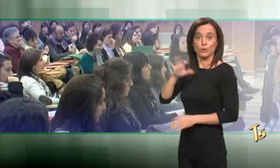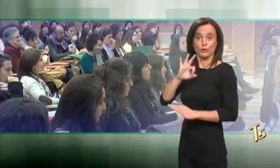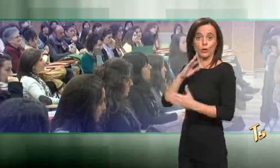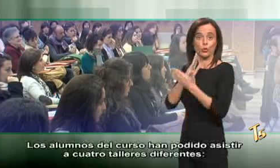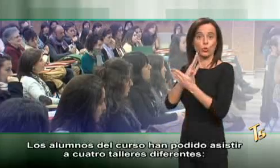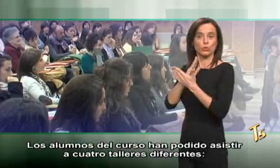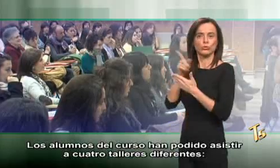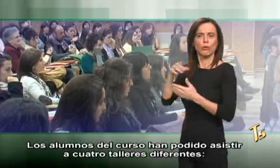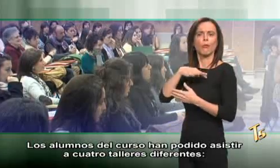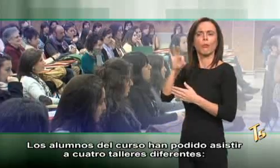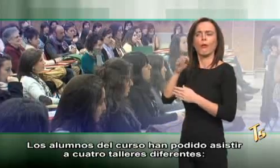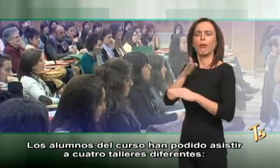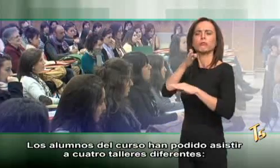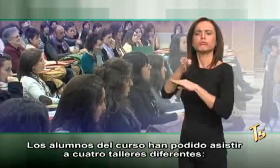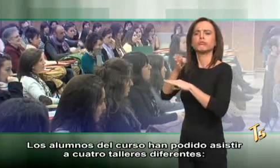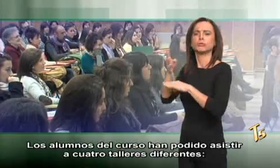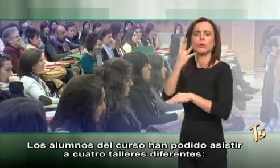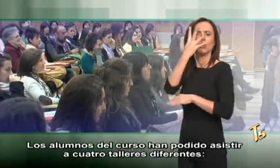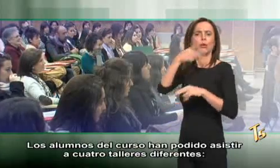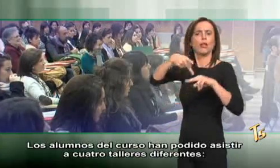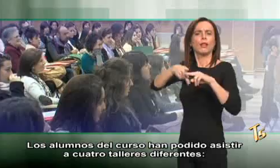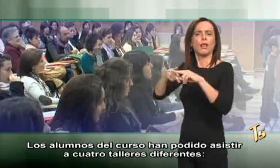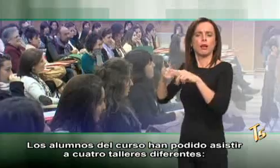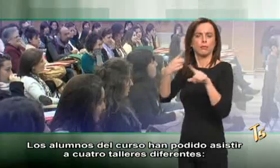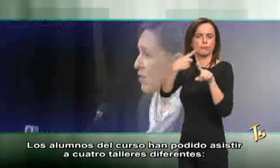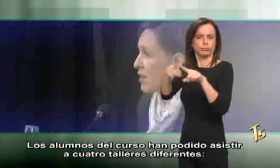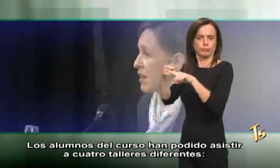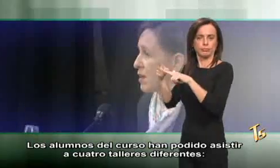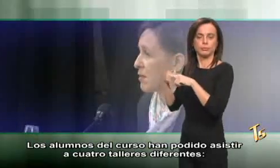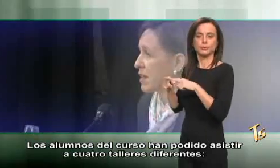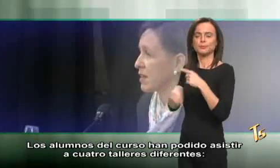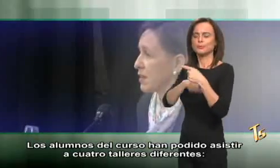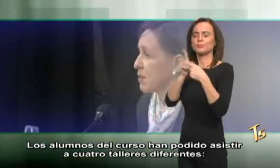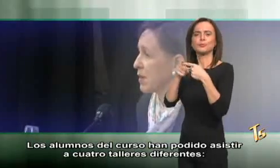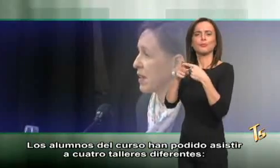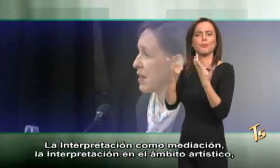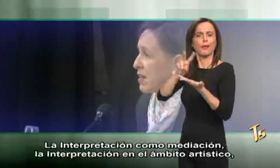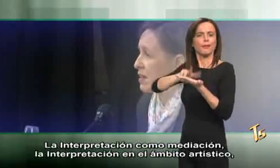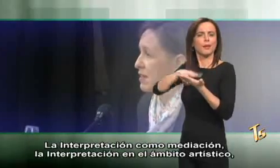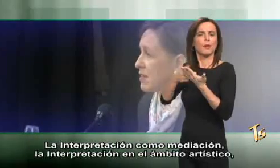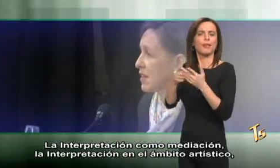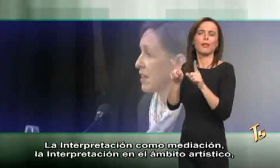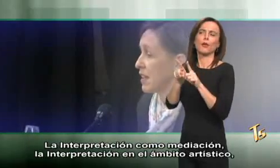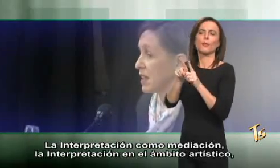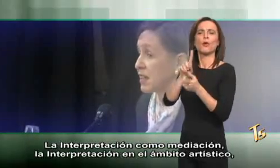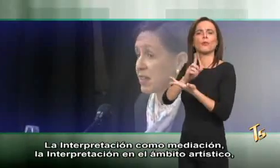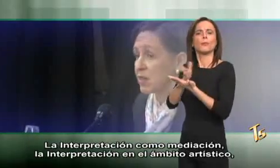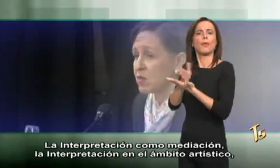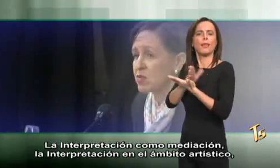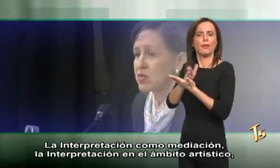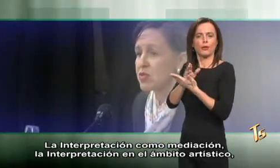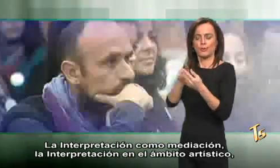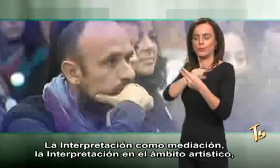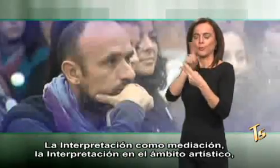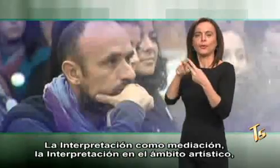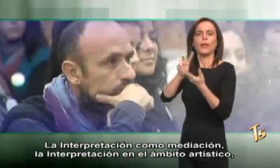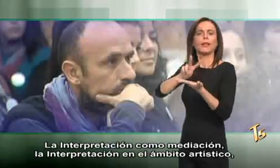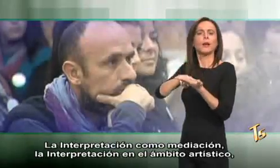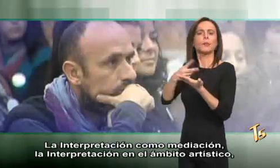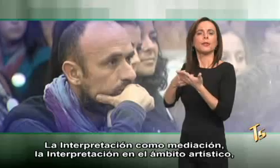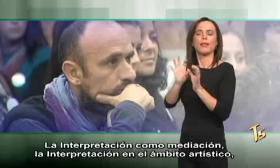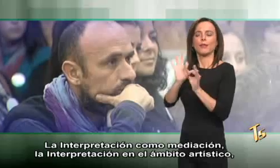Los alumnos del curso han podido asistir a cuatro talleres diferentes. La interpretación como mediación,